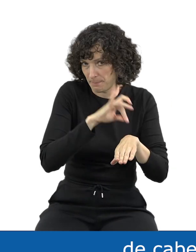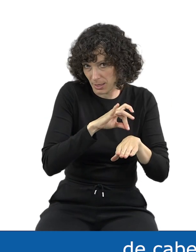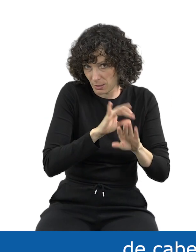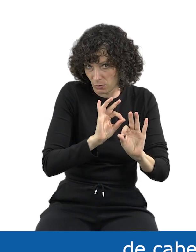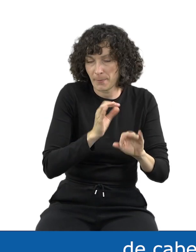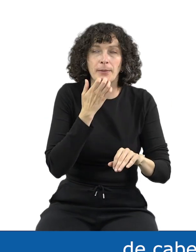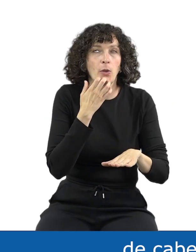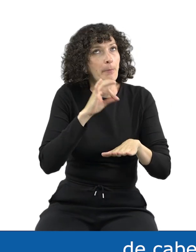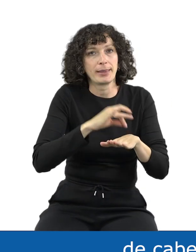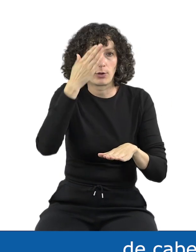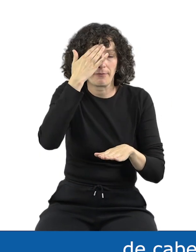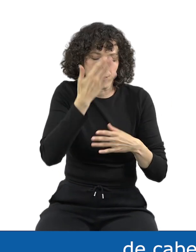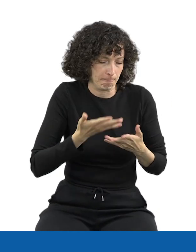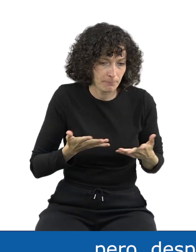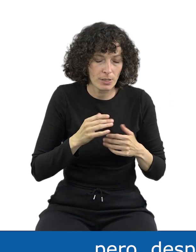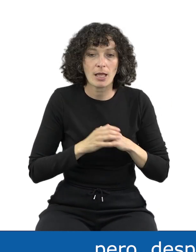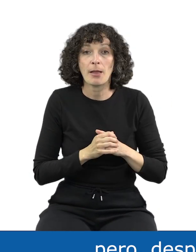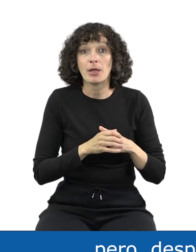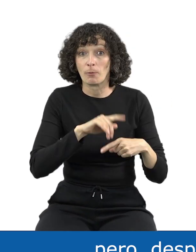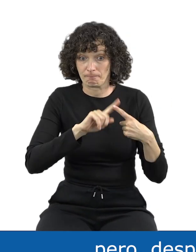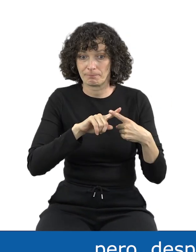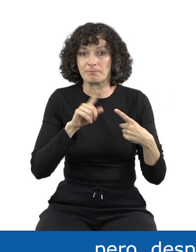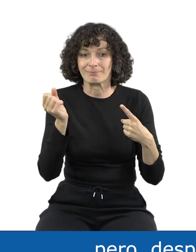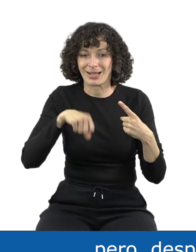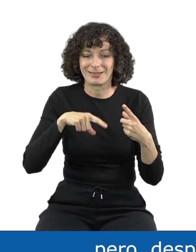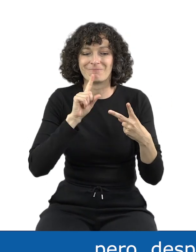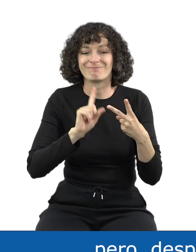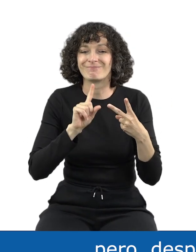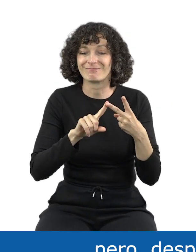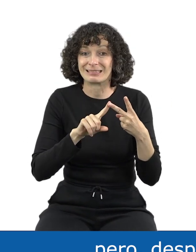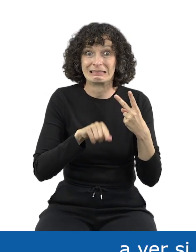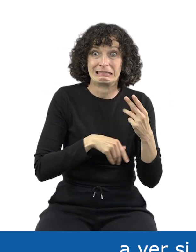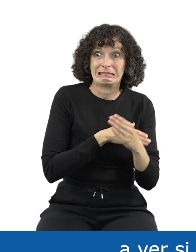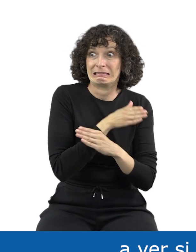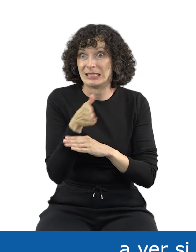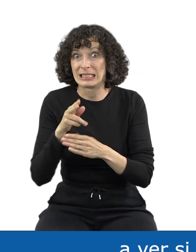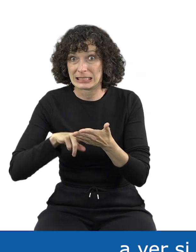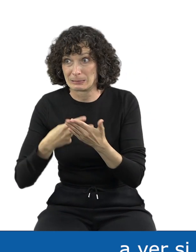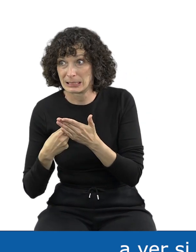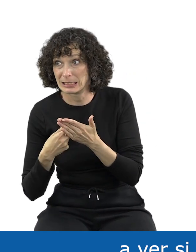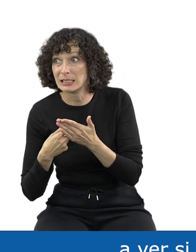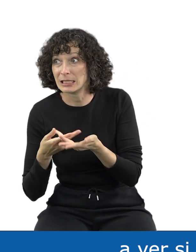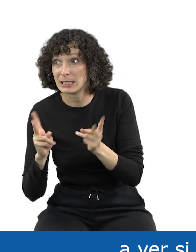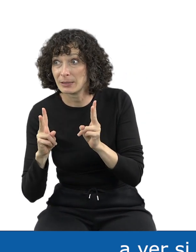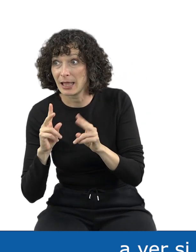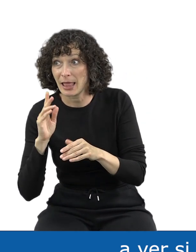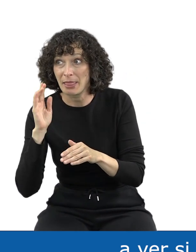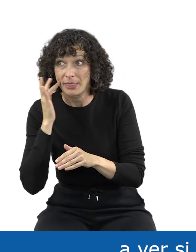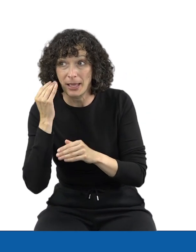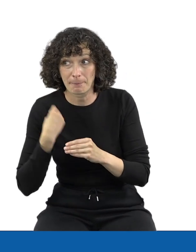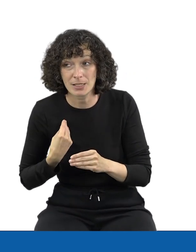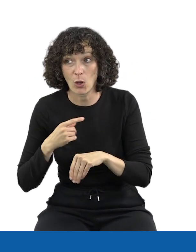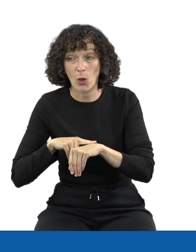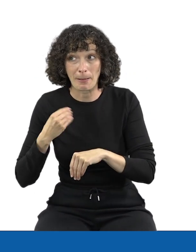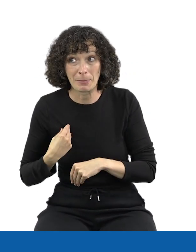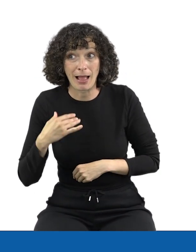su médico de cabecera, por ejemplo, en este caso. Uh-huh. Pero es que después de darle esa cita, él tiene que ir corriendo a ver si tiene un intérprete de lengua de signos disponible ese día y